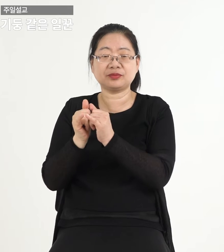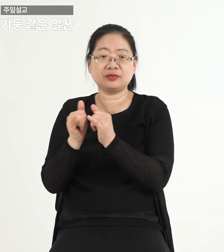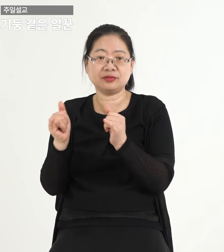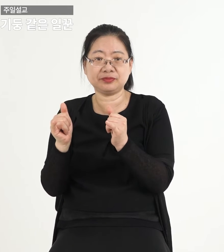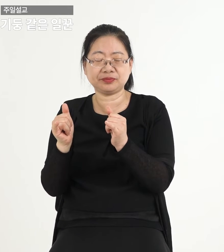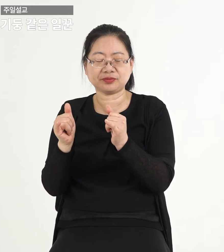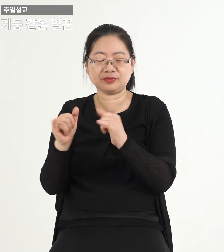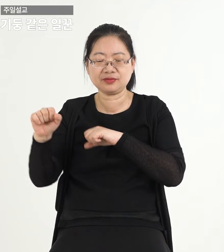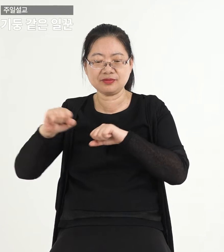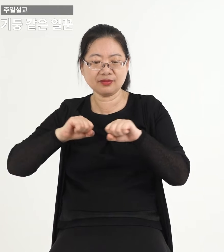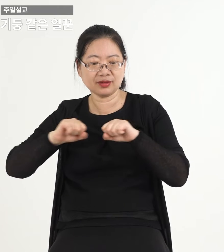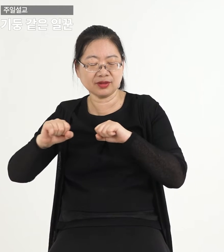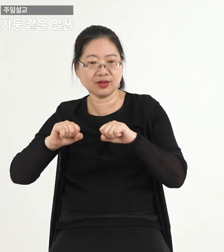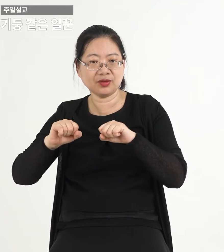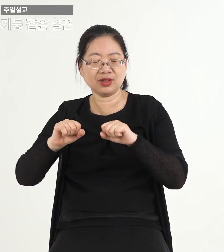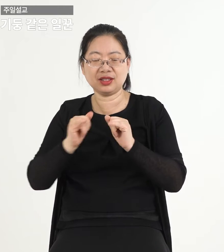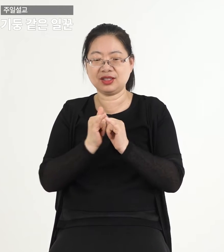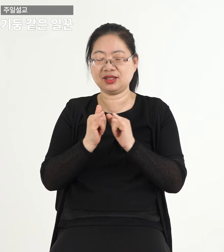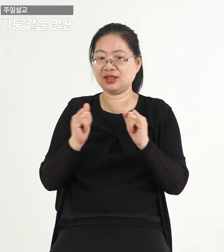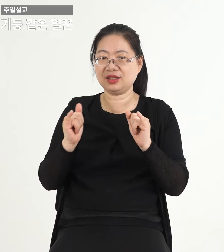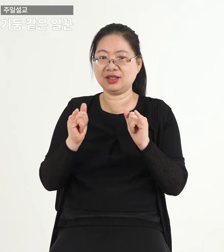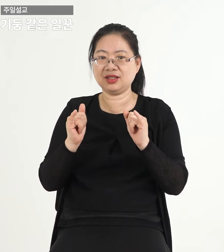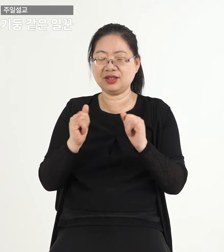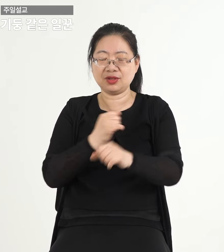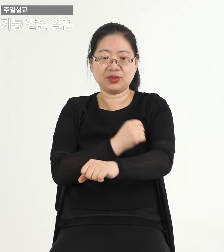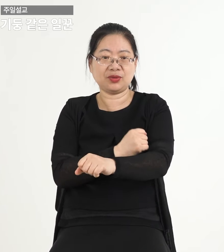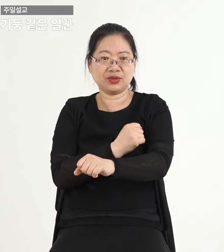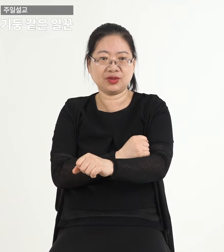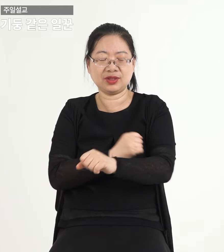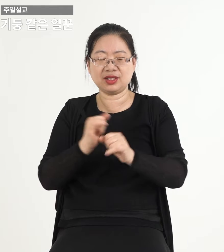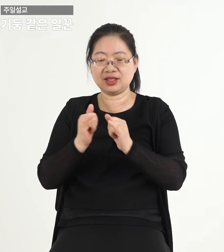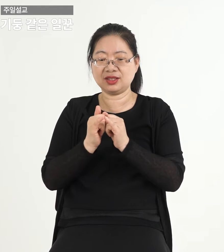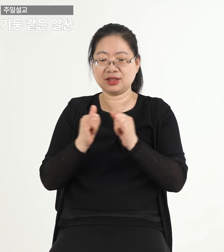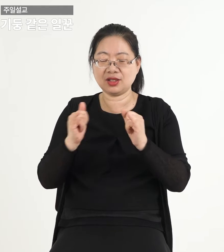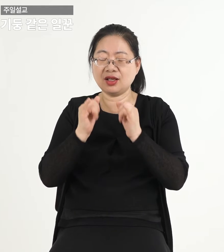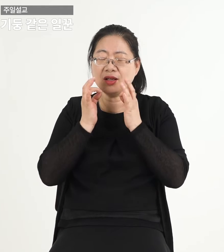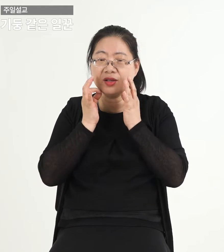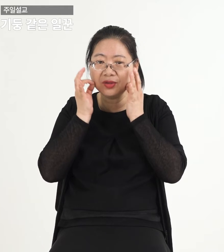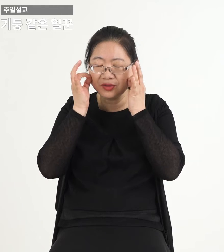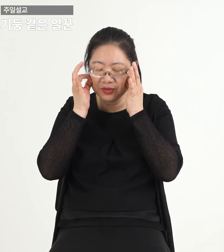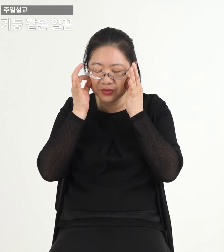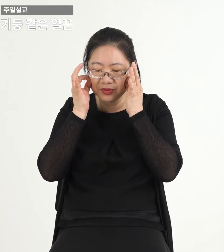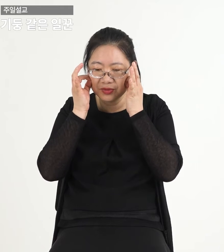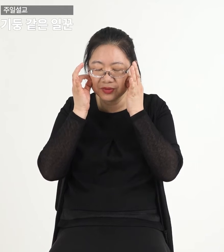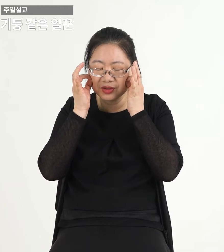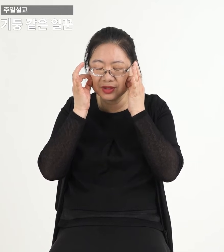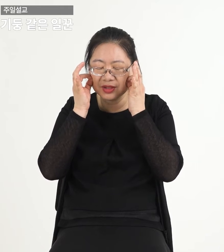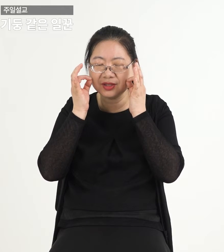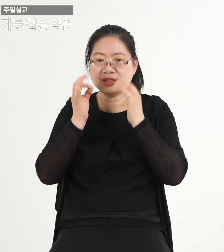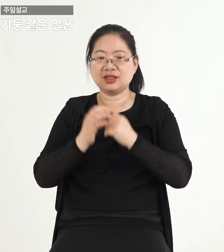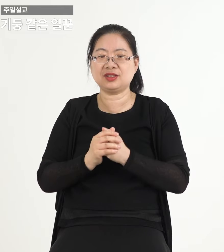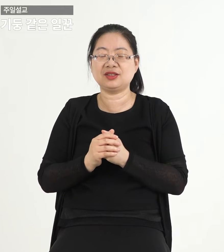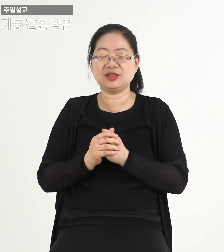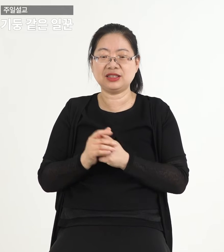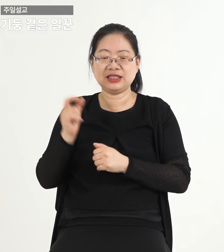인간의 행위와 인간의 공로와 인간의 노력을 강조하고 복음